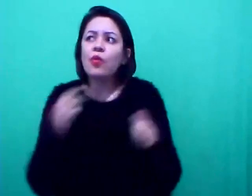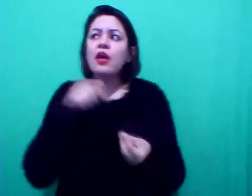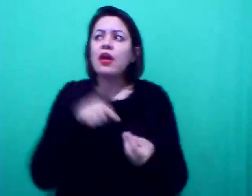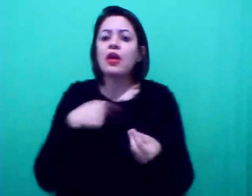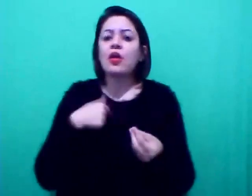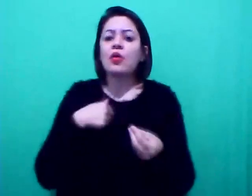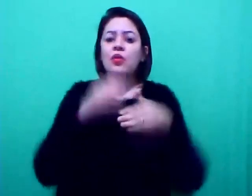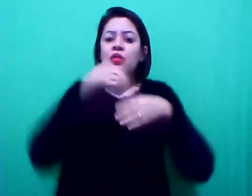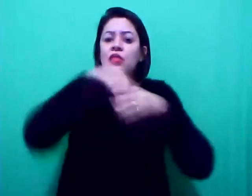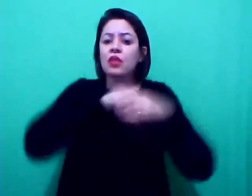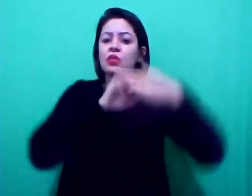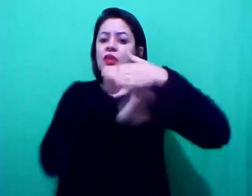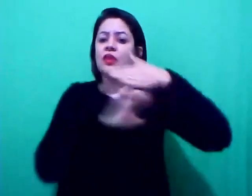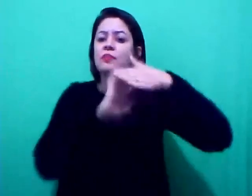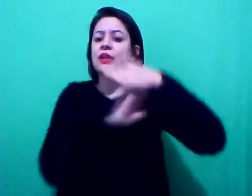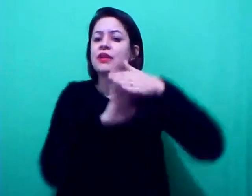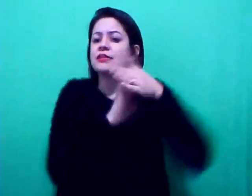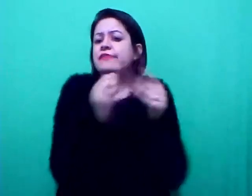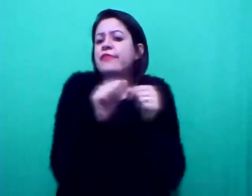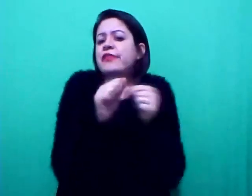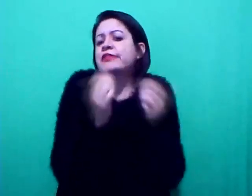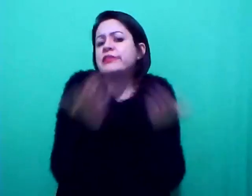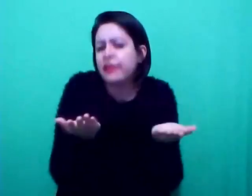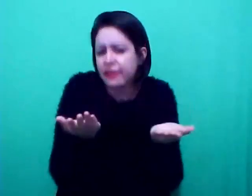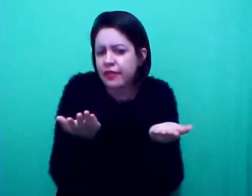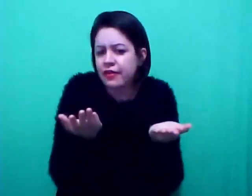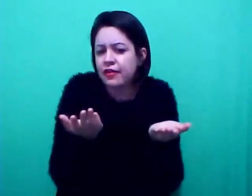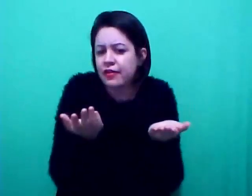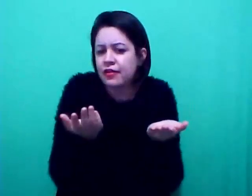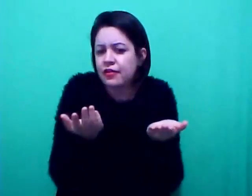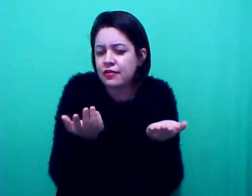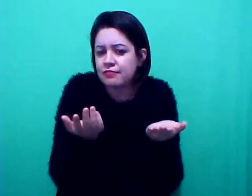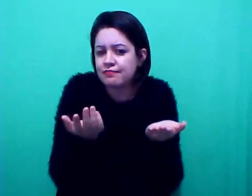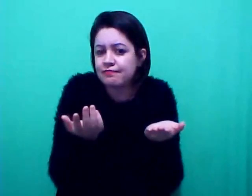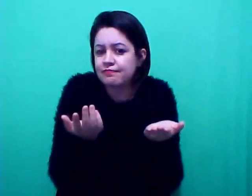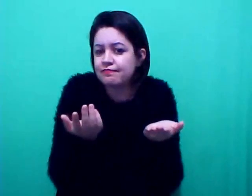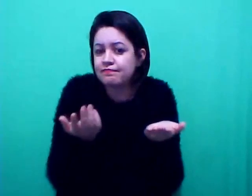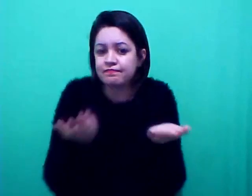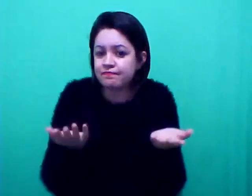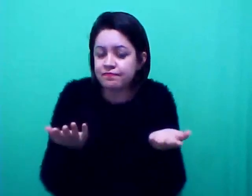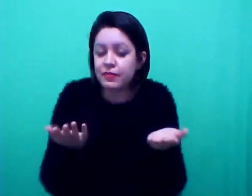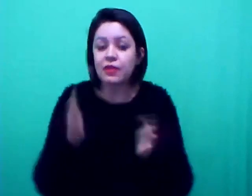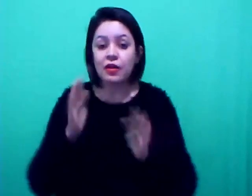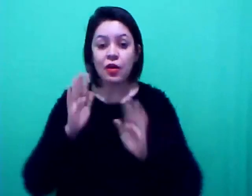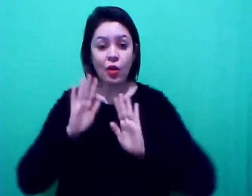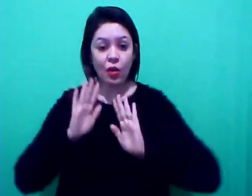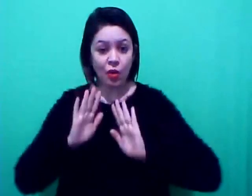Então, mas como que eu, dentro da minha empresa, vou fazer o que eu aprendi no